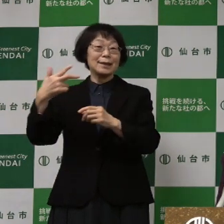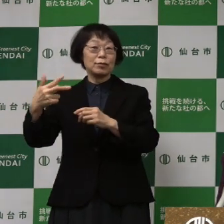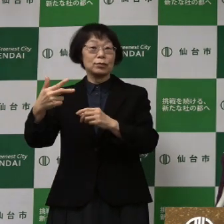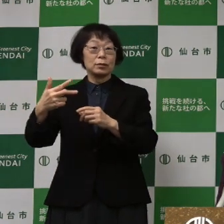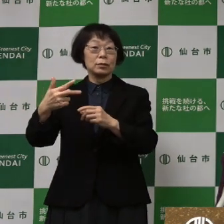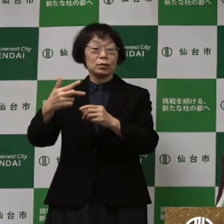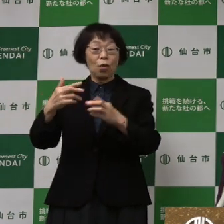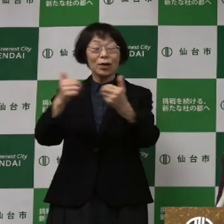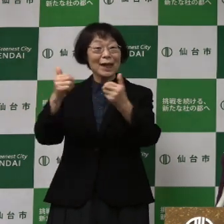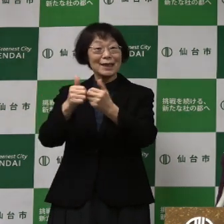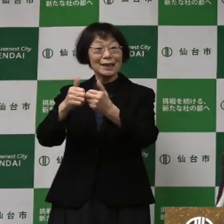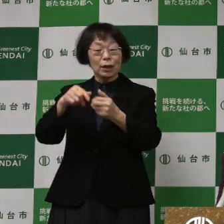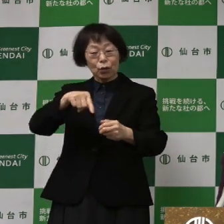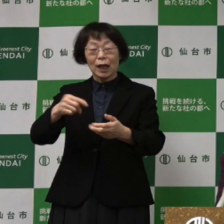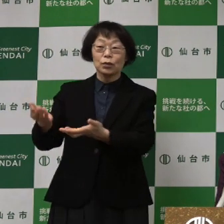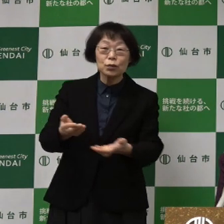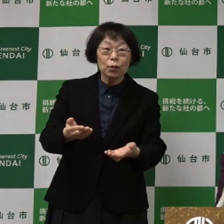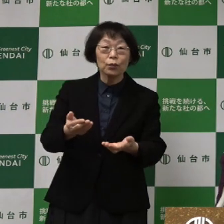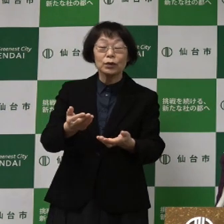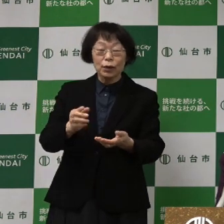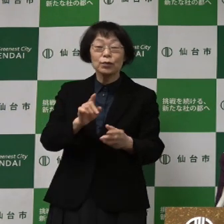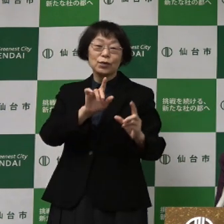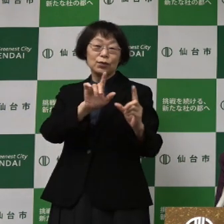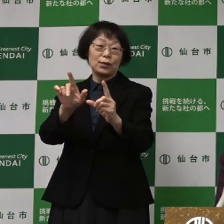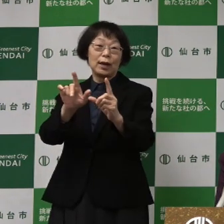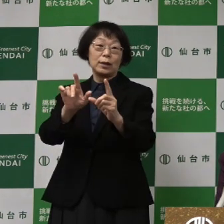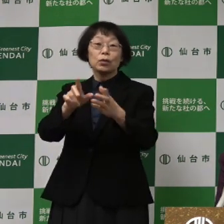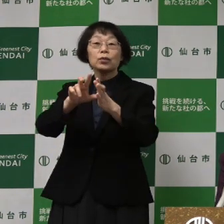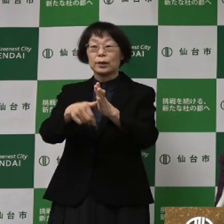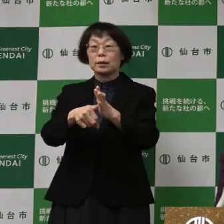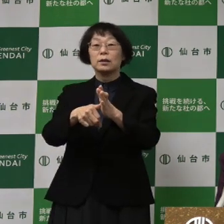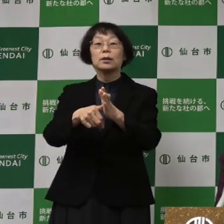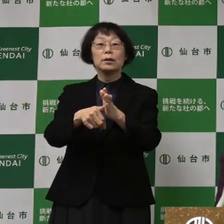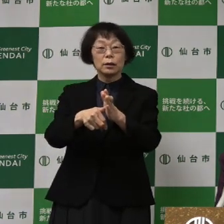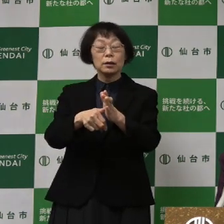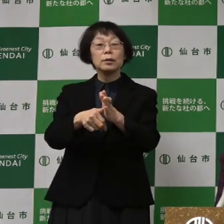の誘致についての要請も合わせてさせていただいたんですけれども、その時には